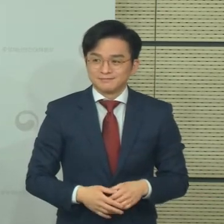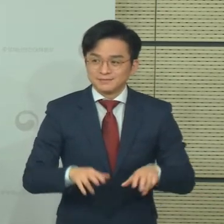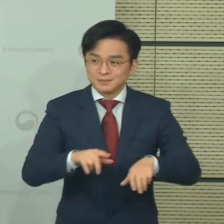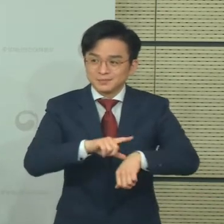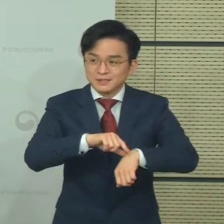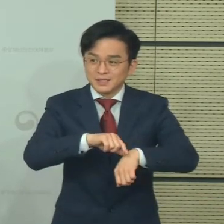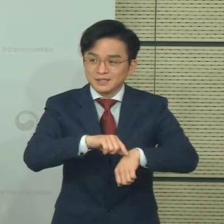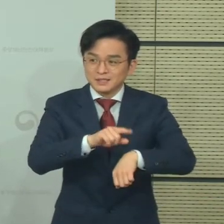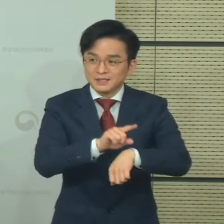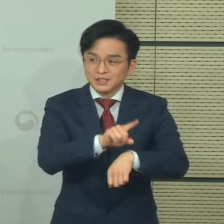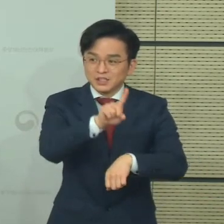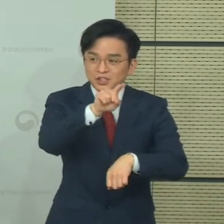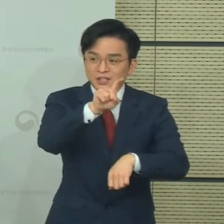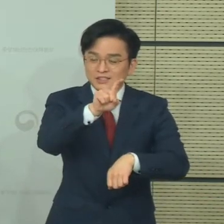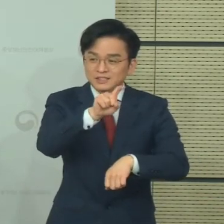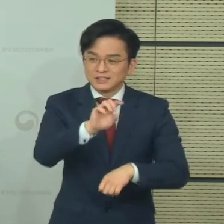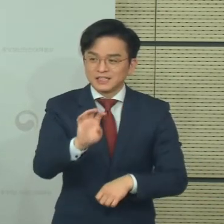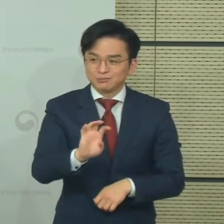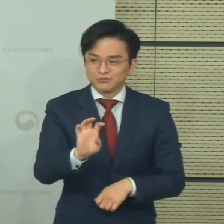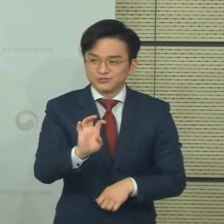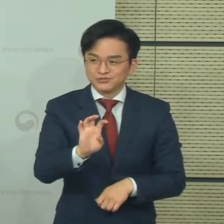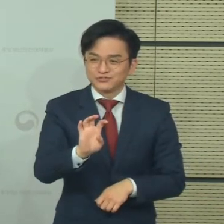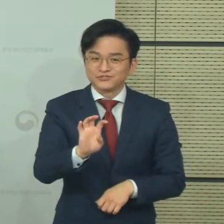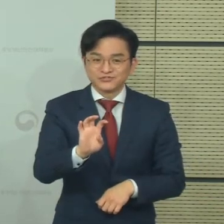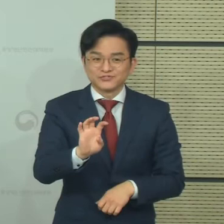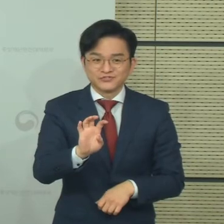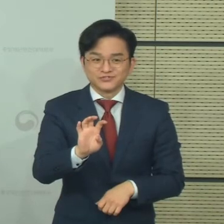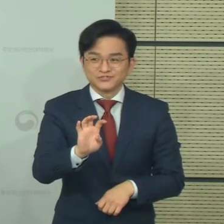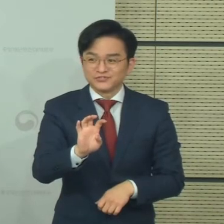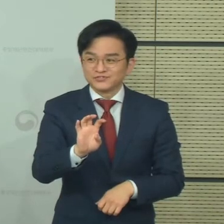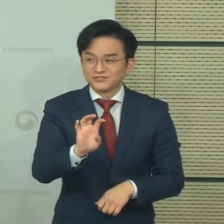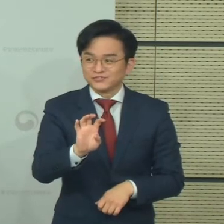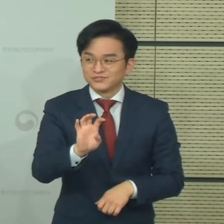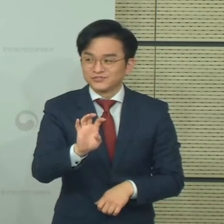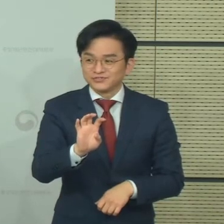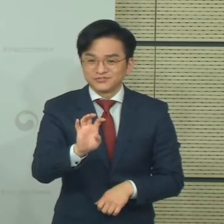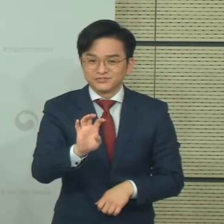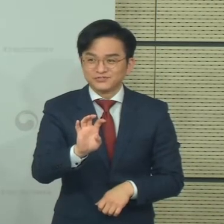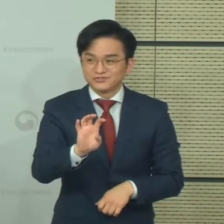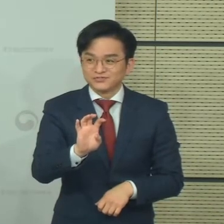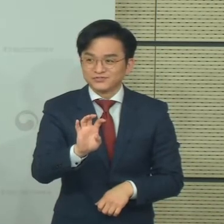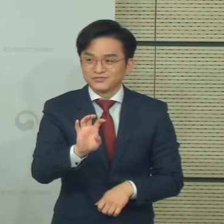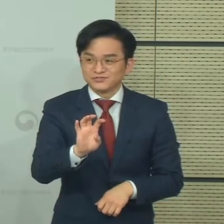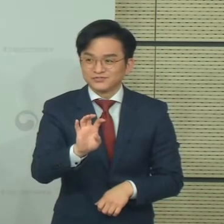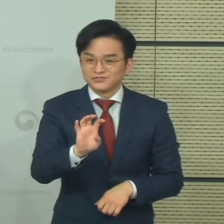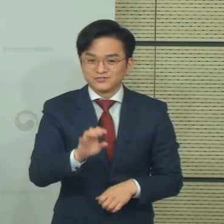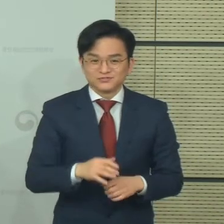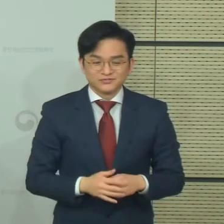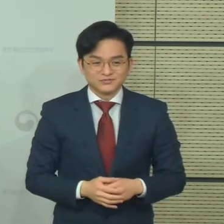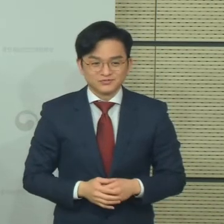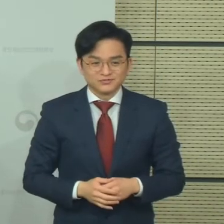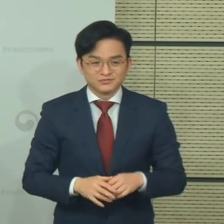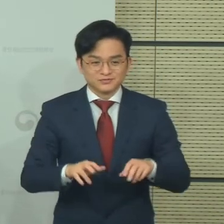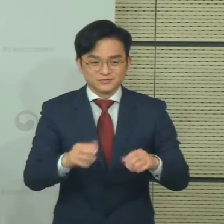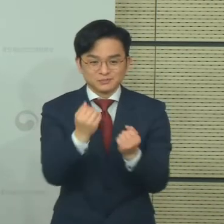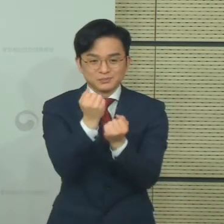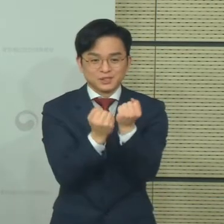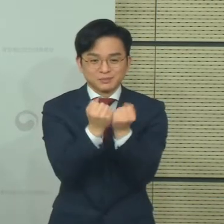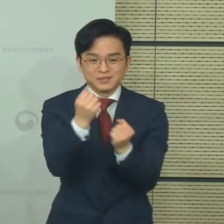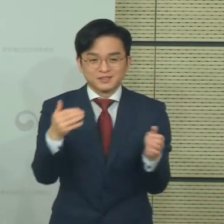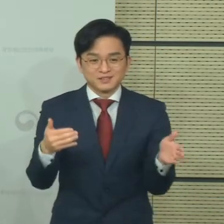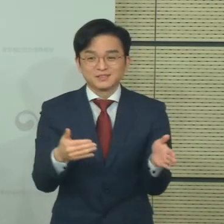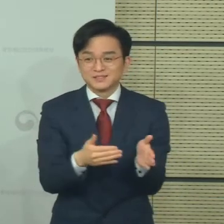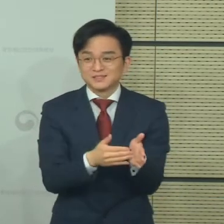질문에 대해서는 모두 답변을 드리도록 하겠습니다. 네, 시간 관계상 질의를 40분까지밖에 받지 못한 부분에 대해서는 양해를